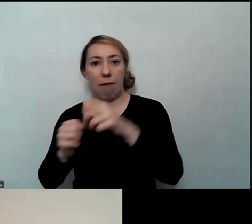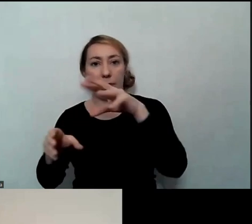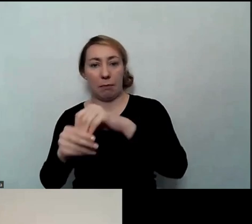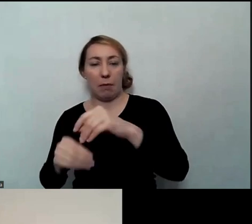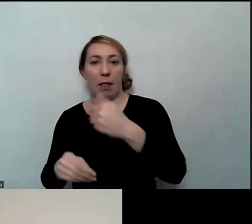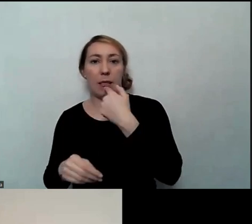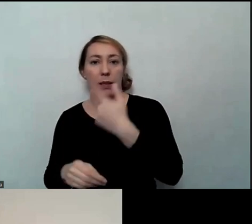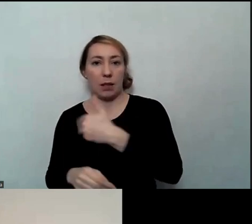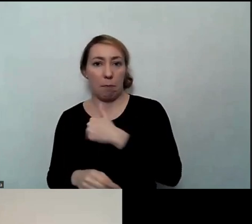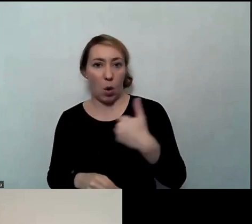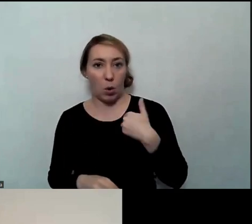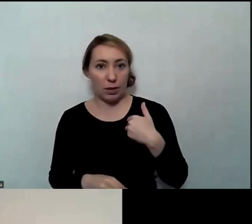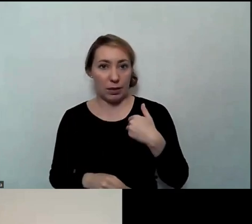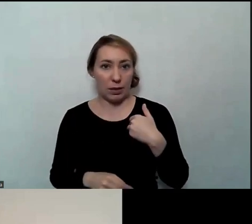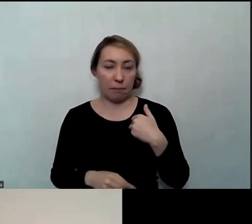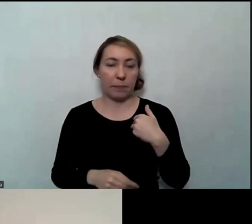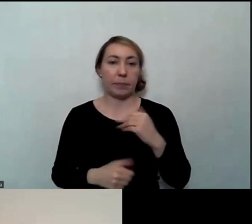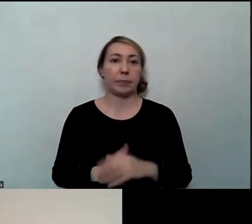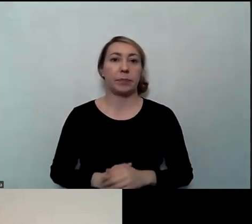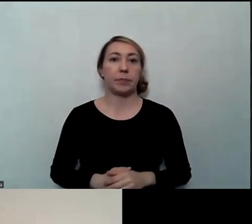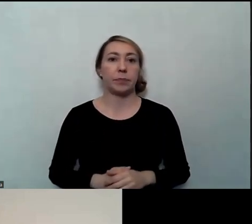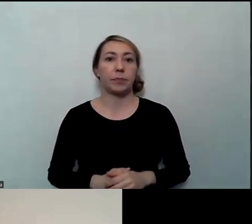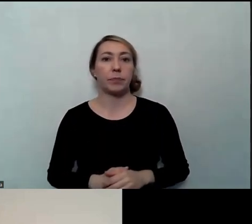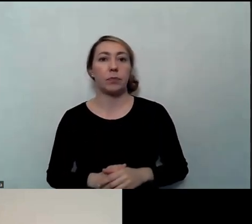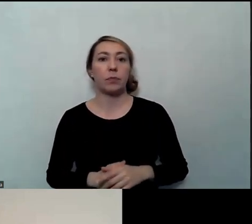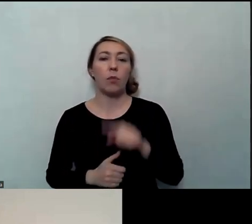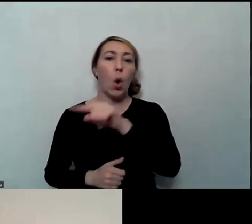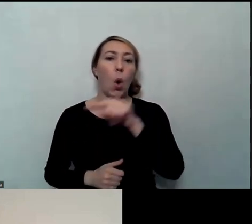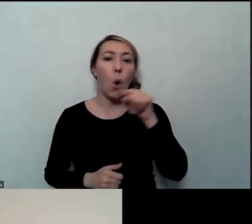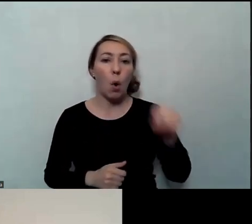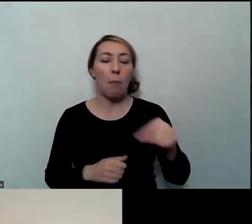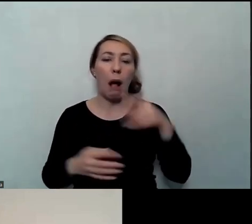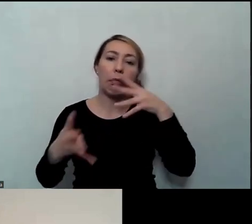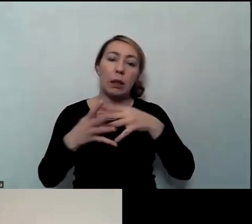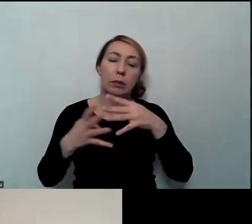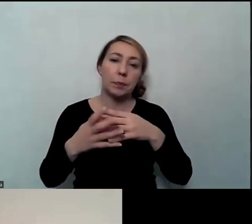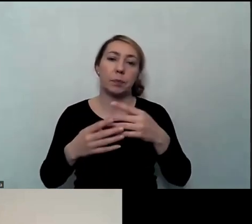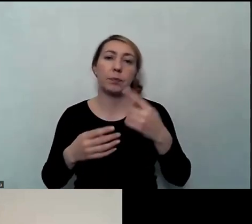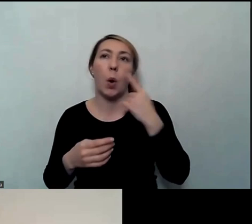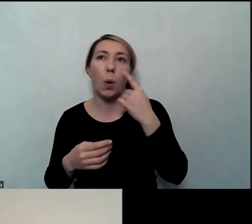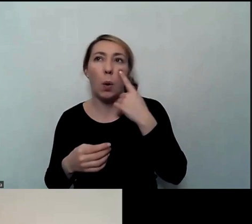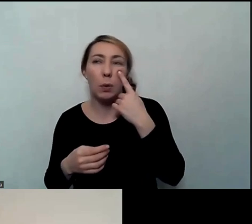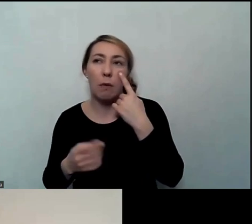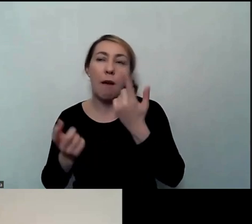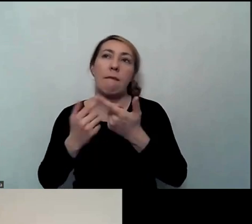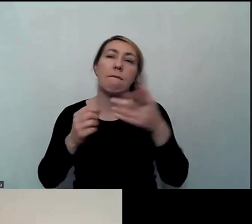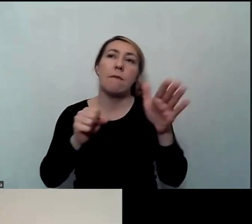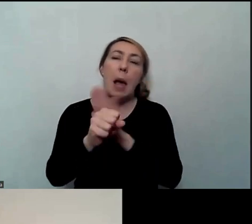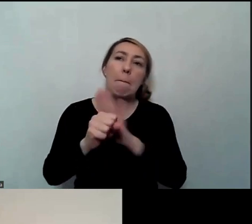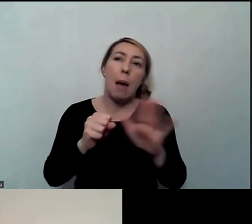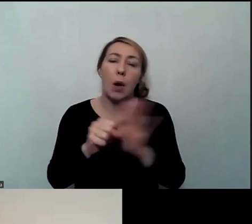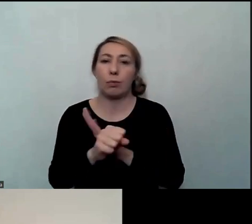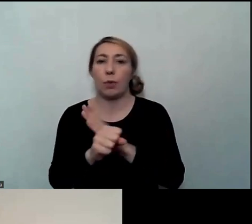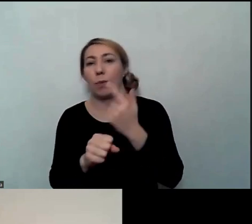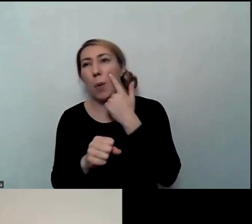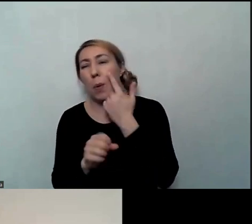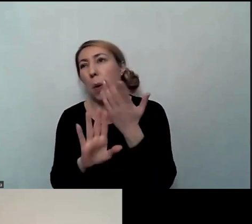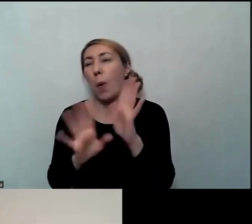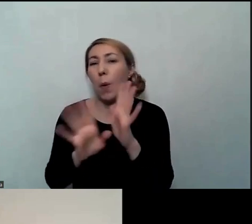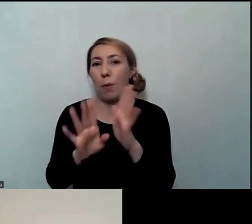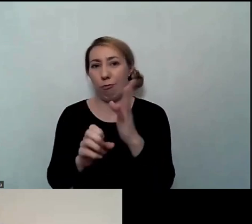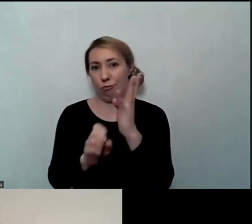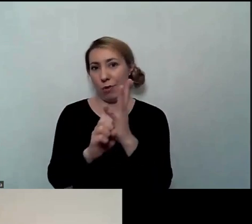polskiego. Mniej więcej obydwa testy można szacować, że uczeń jest w stanie wypełnić mniej więcej w